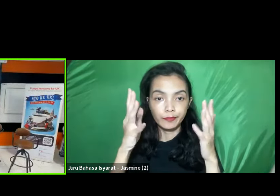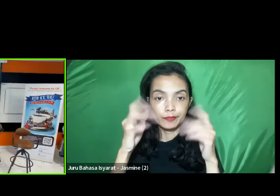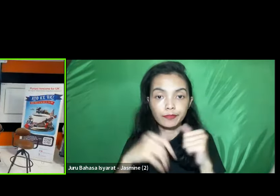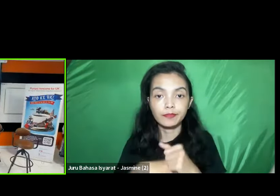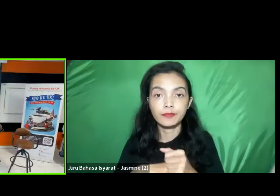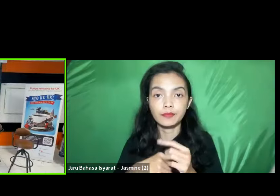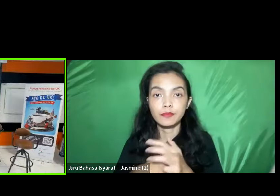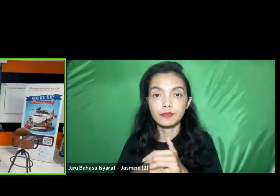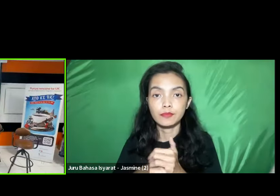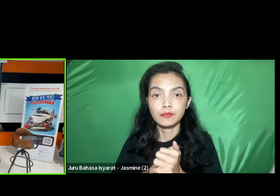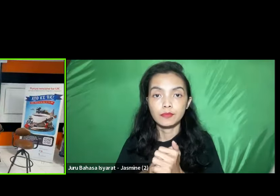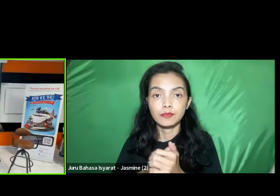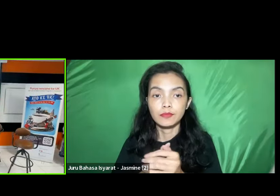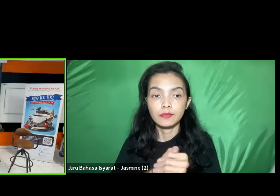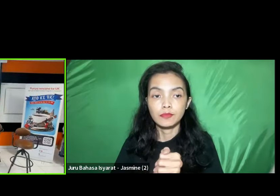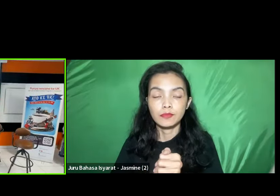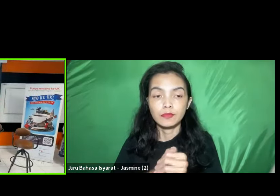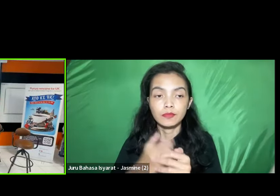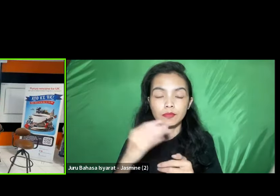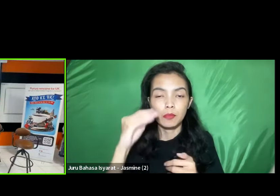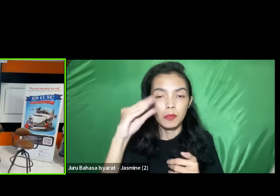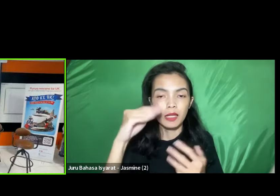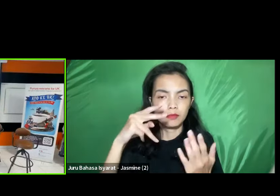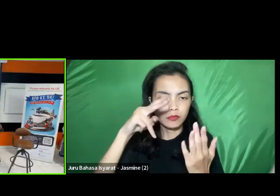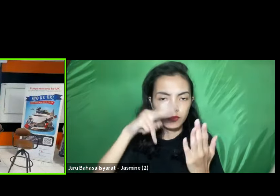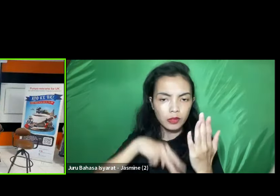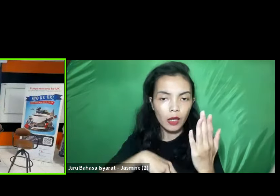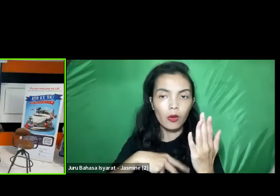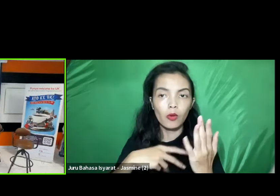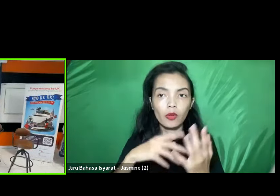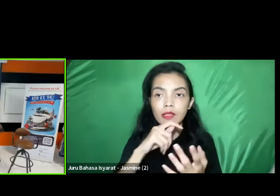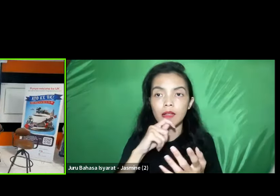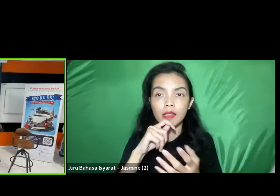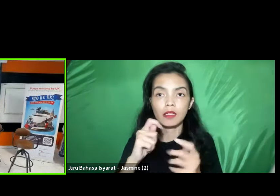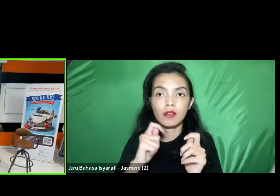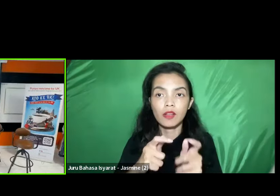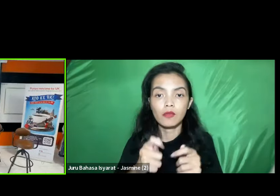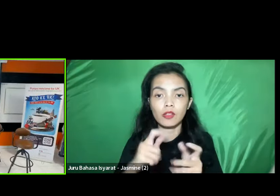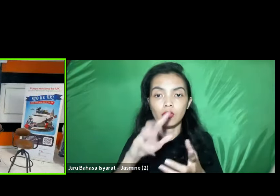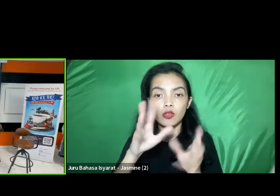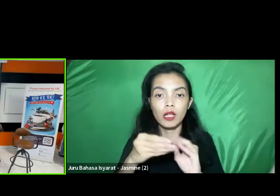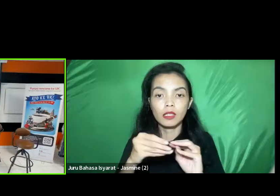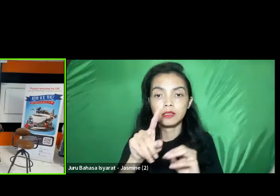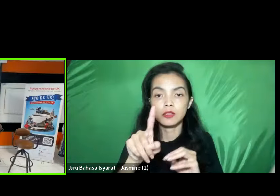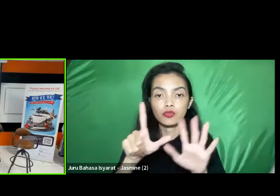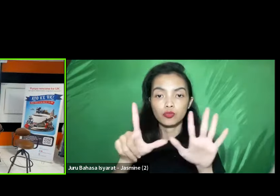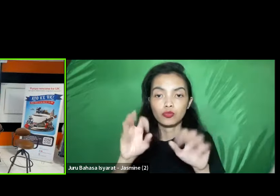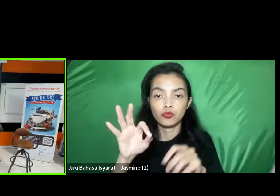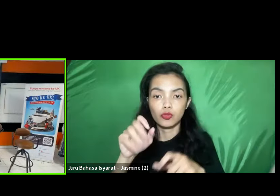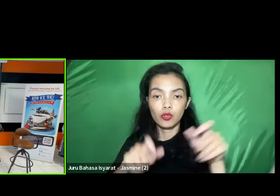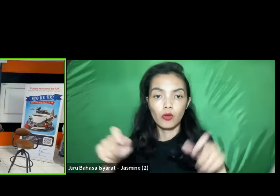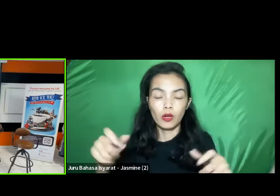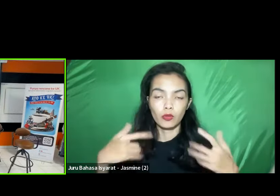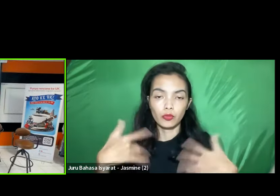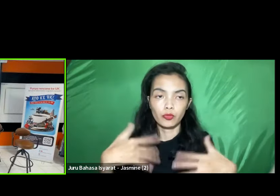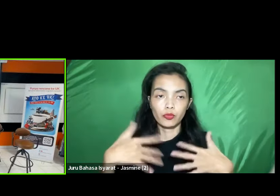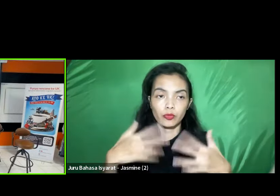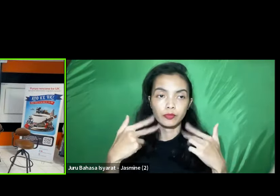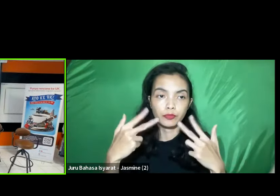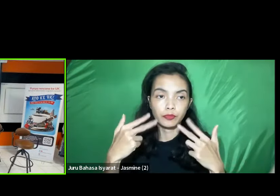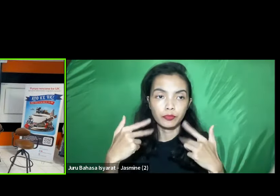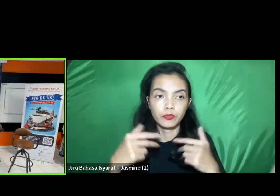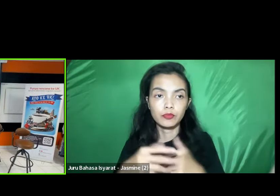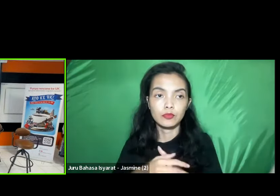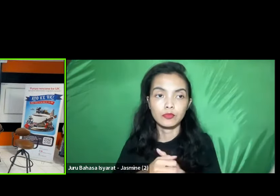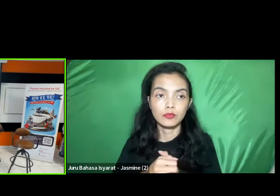jadi tadi pagi itu aku cek ternyata yang daftar itu sampai 170-an orang gitu ya tepuk tangan dulu nih jadi luar biasa